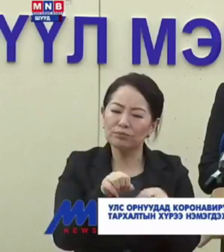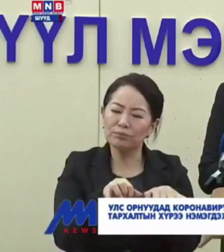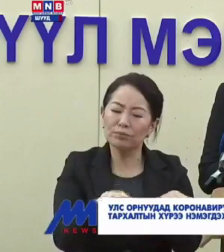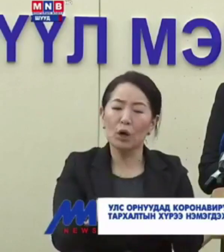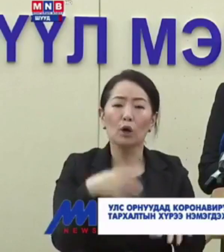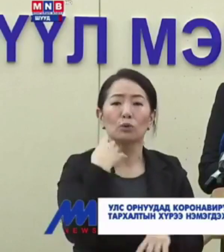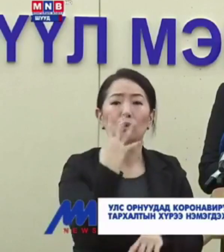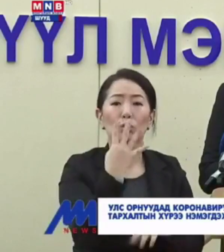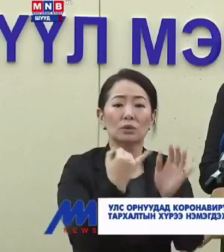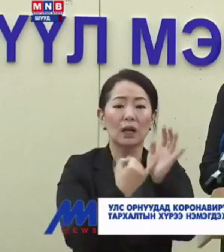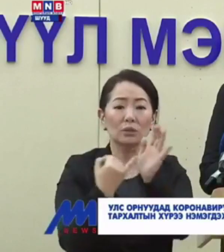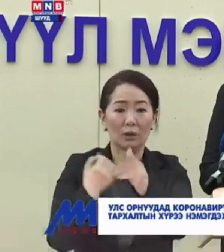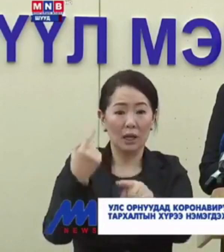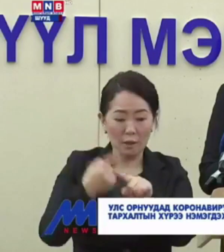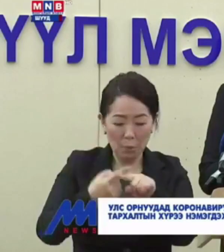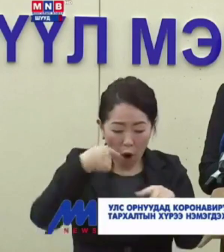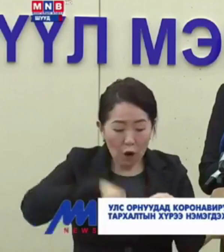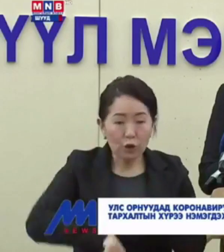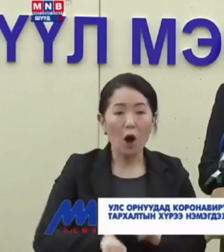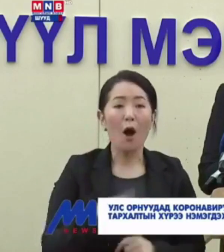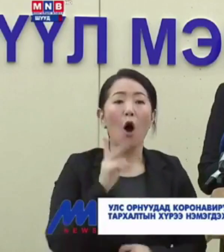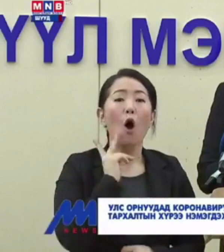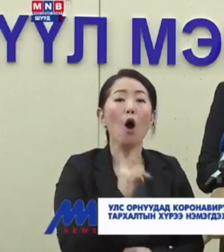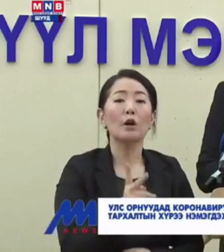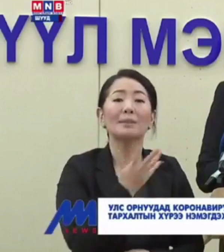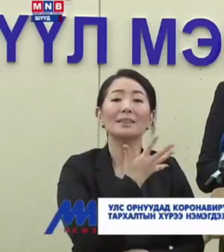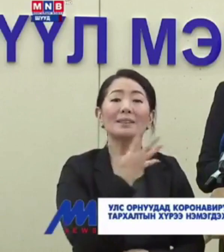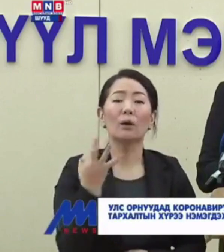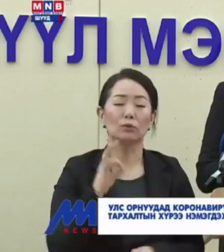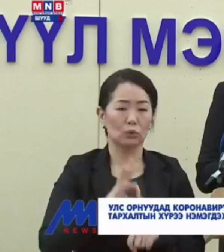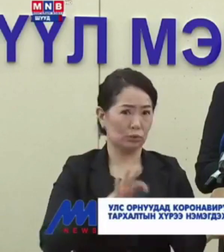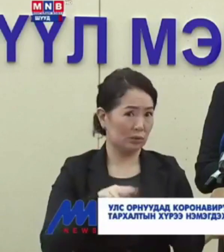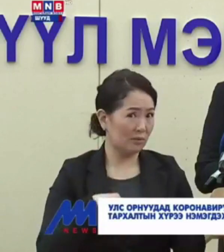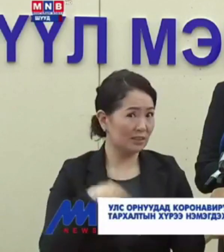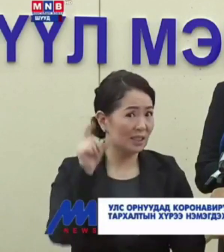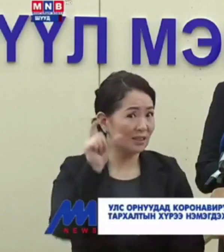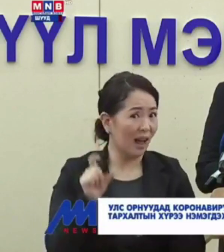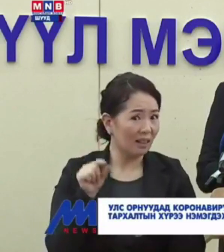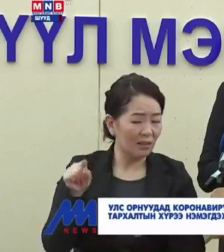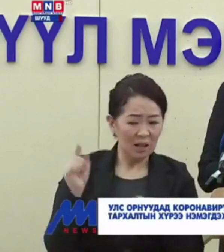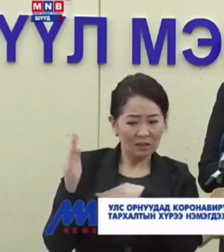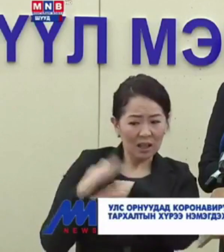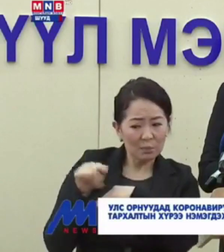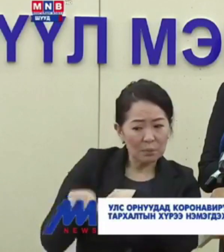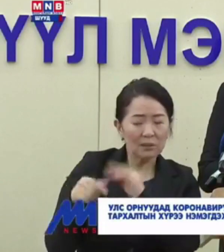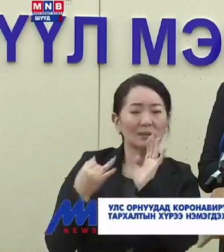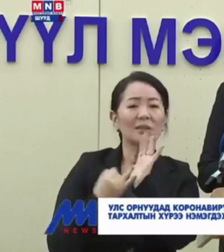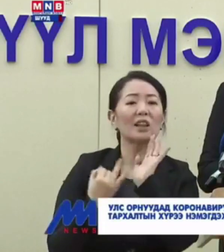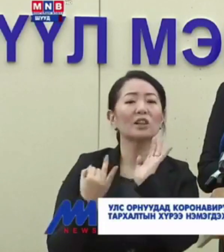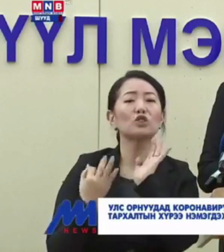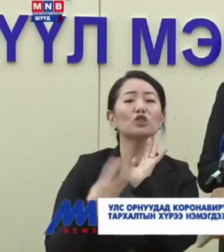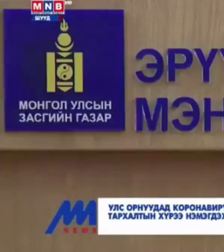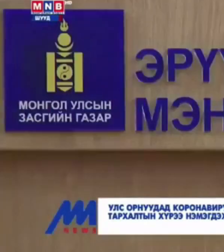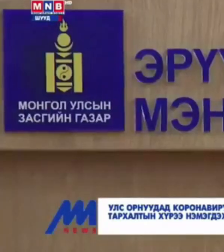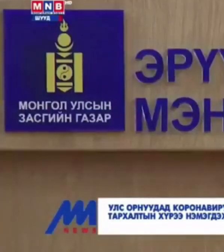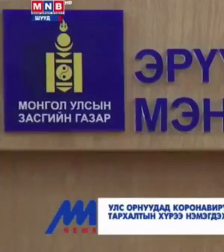466-аар нэмэгдэж нийт халдварын тоо 2500 гарсан байна. Мөн нас баралтын хувьд 79 нас баралт